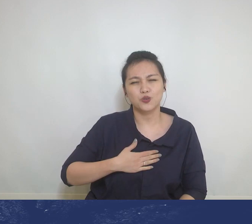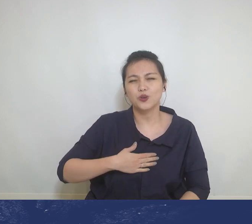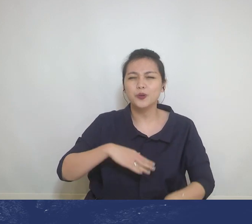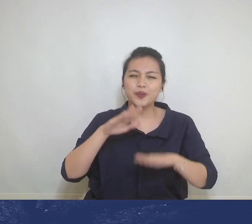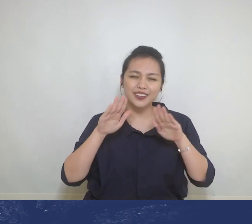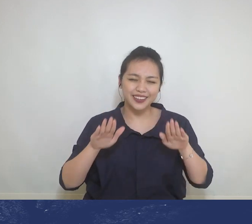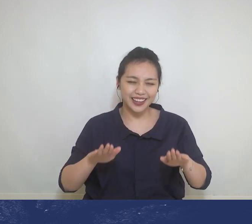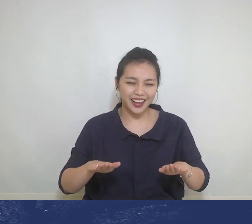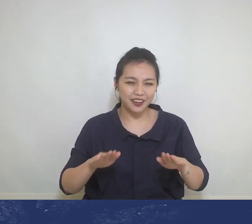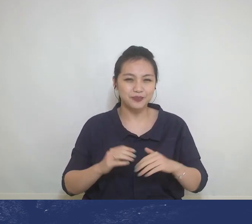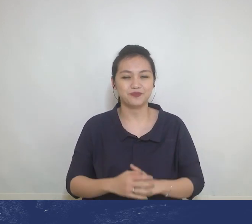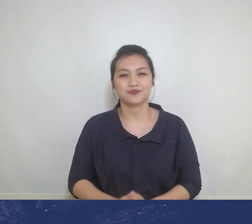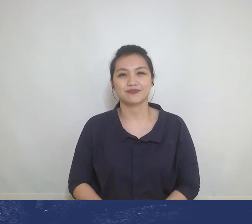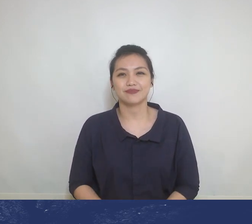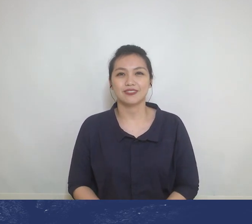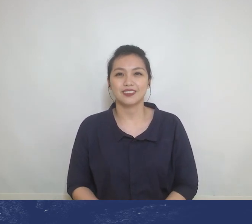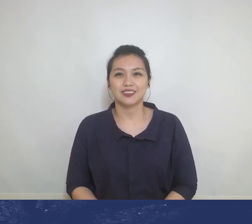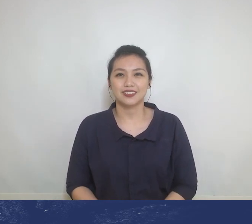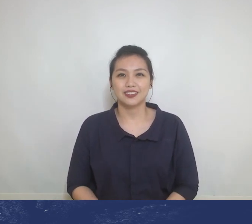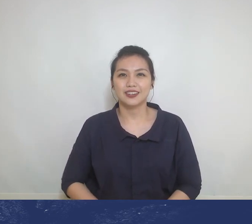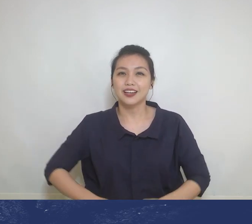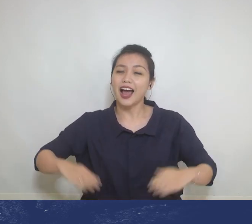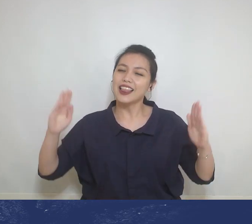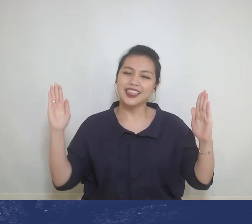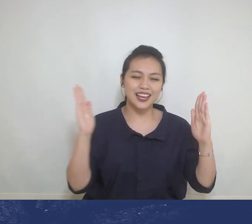Ajarku berdiam